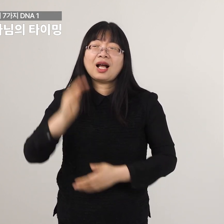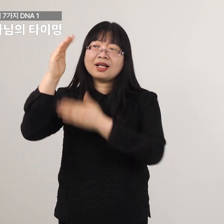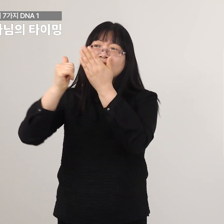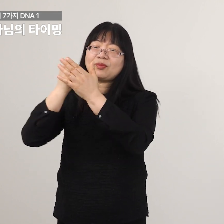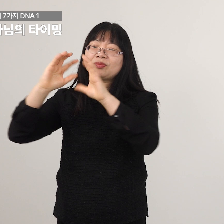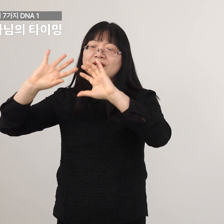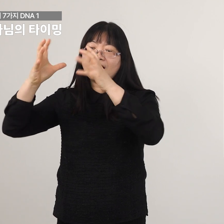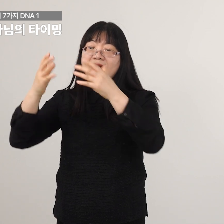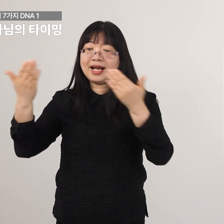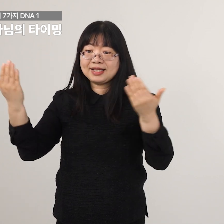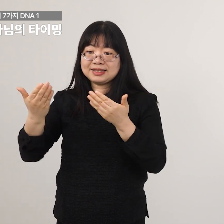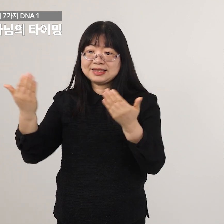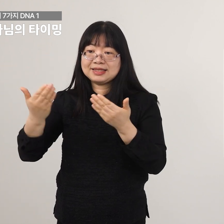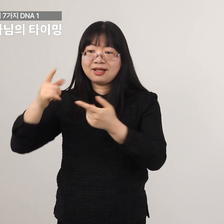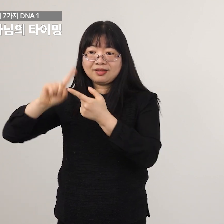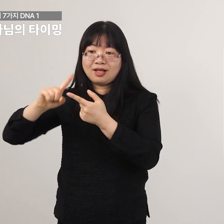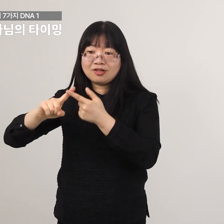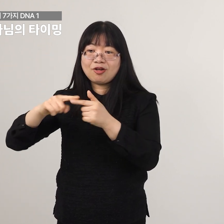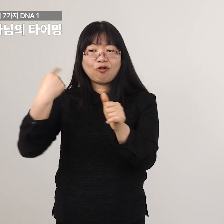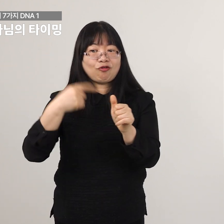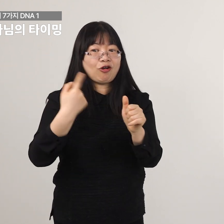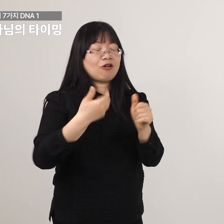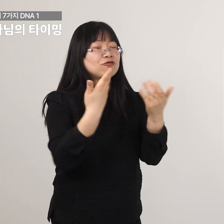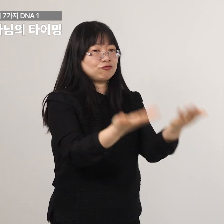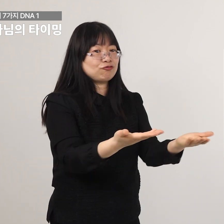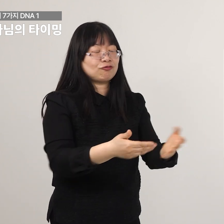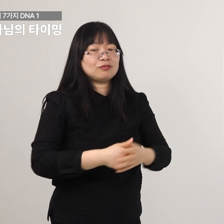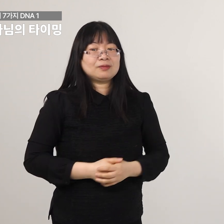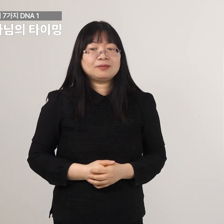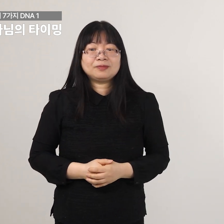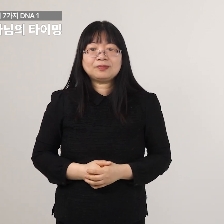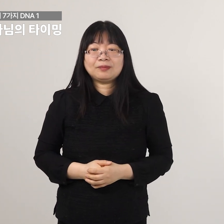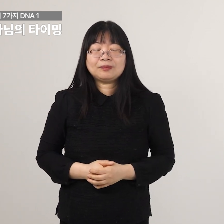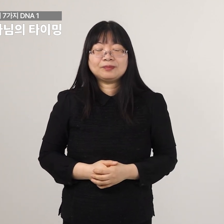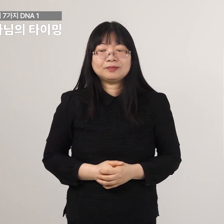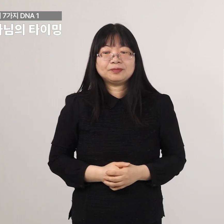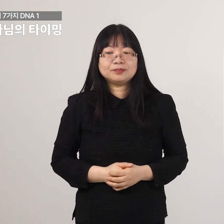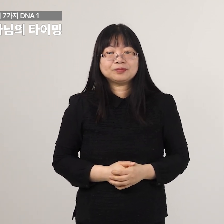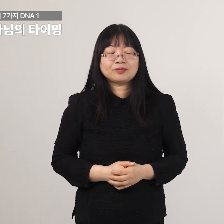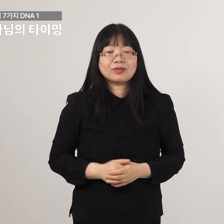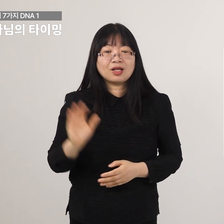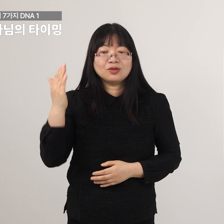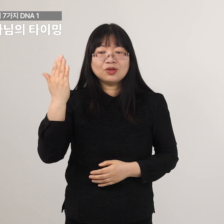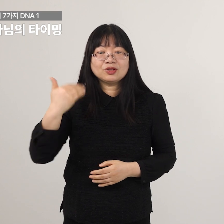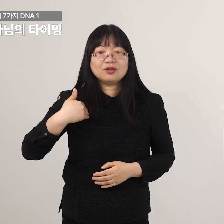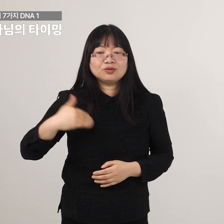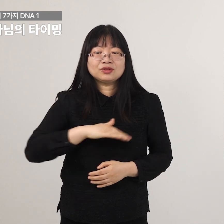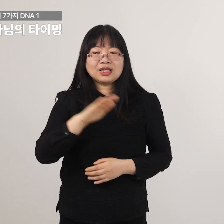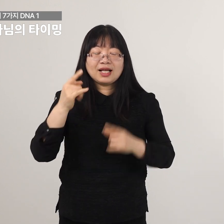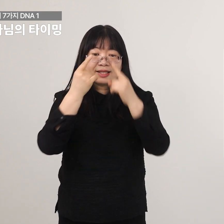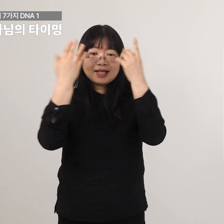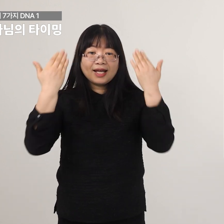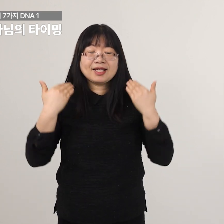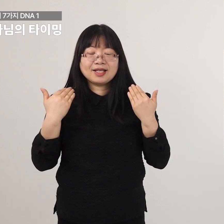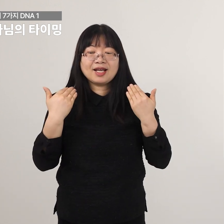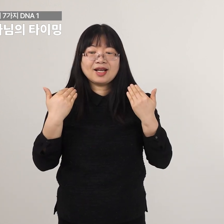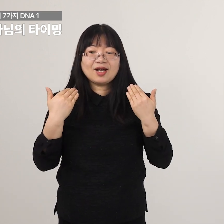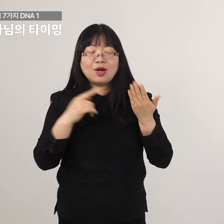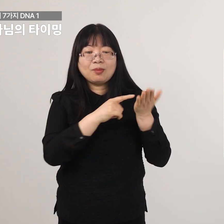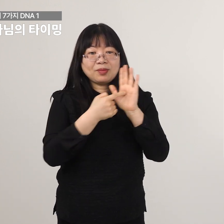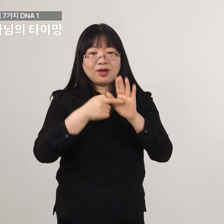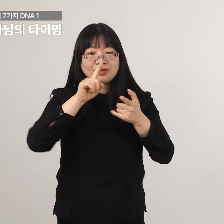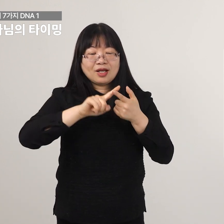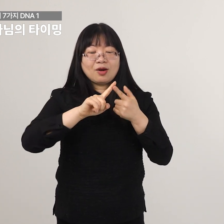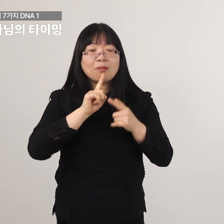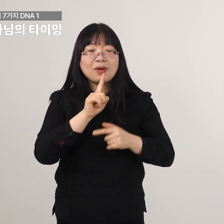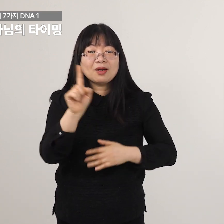하나님의 나라의 일을 가르쳤다는 얘기예요. 자, 이게 이제 요즘 우리 그 대학의 표현대로